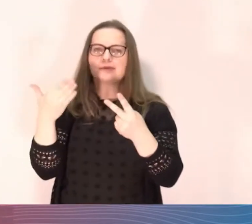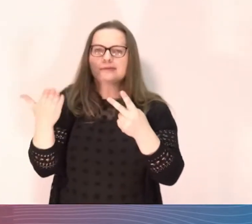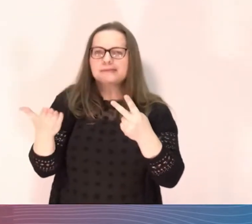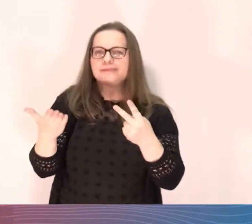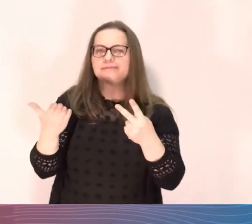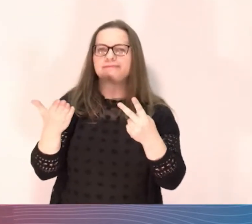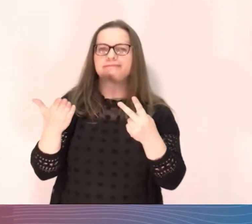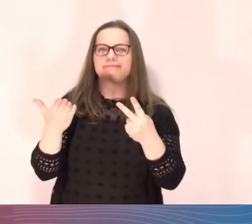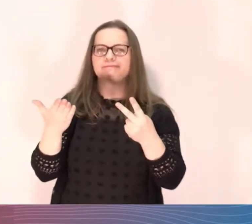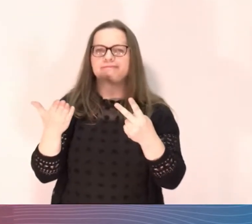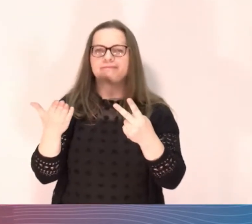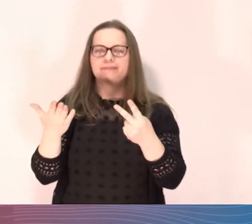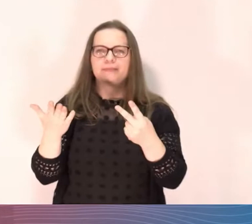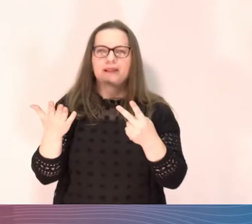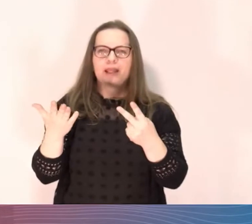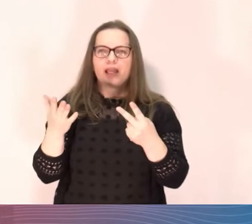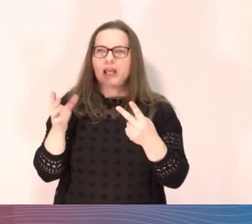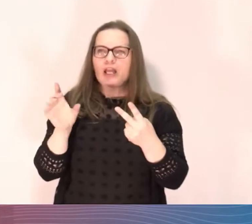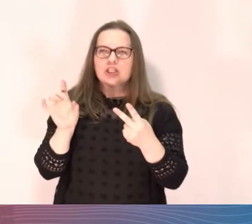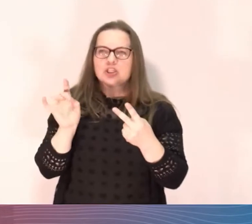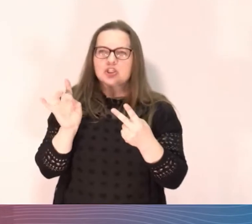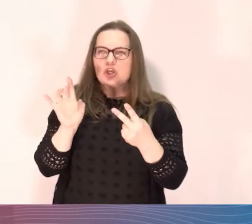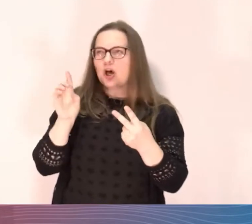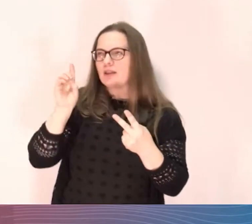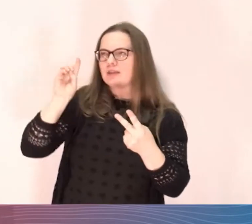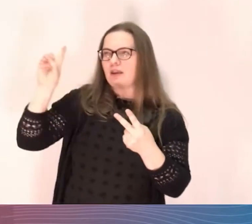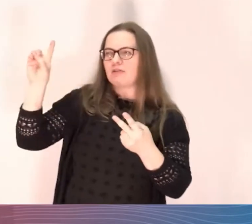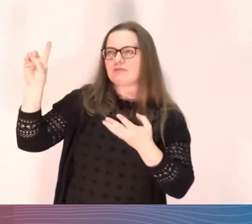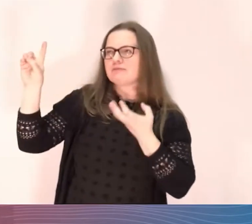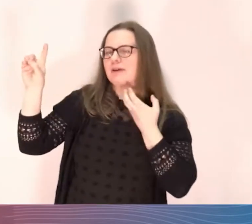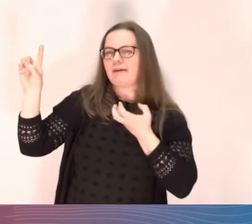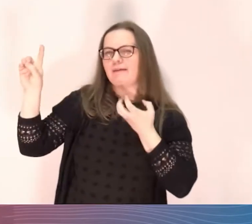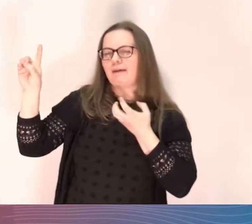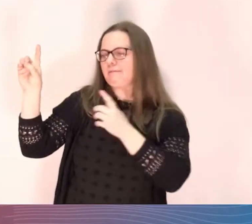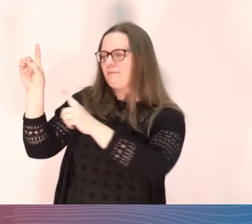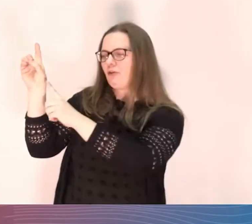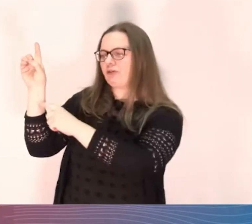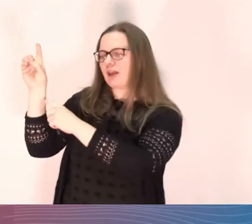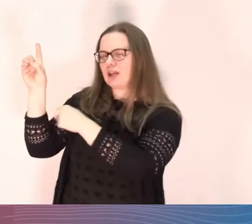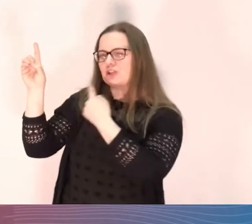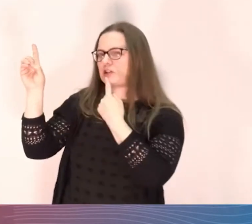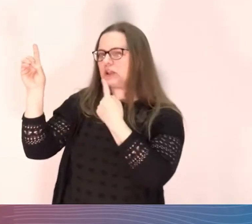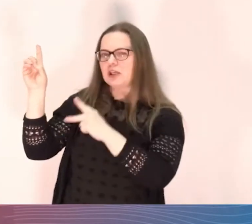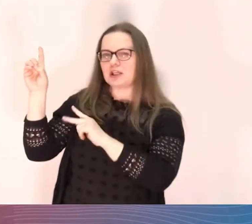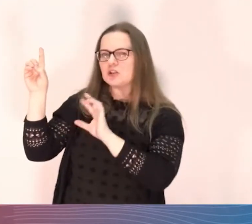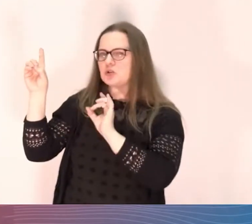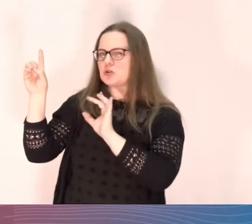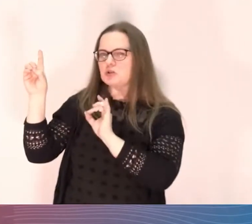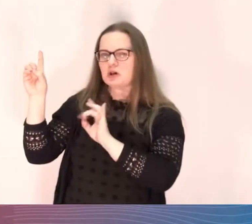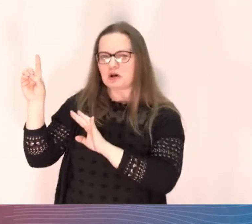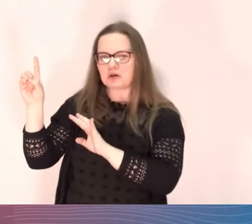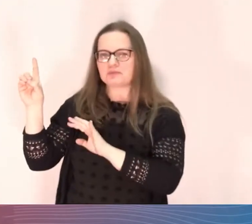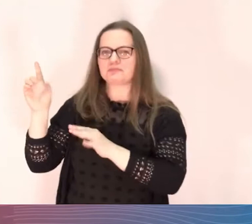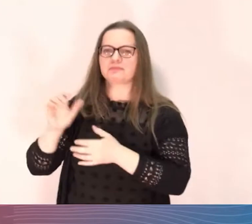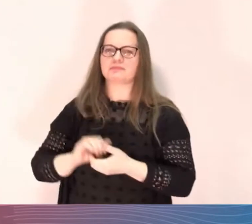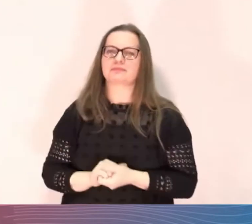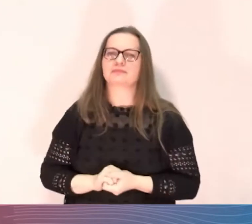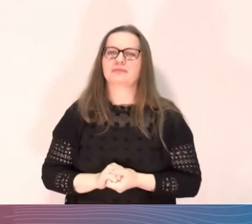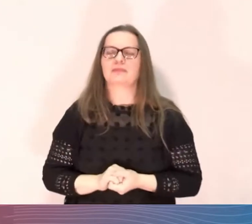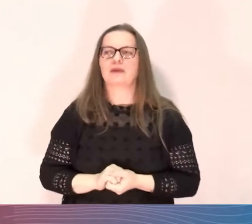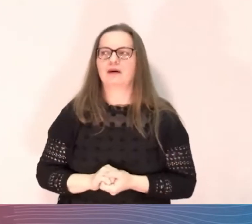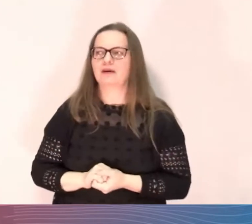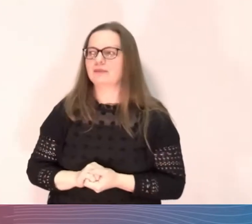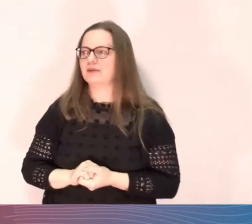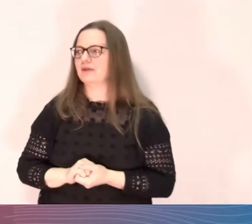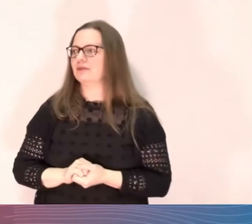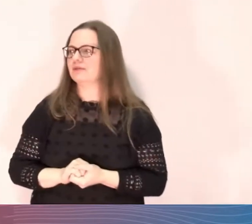pela mera determinação de Deus, não haveria necessidade de ter a presciência. Para